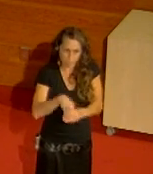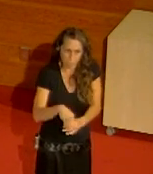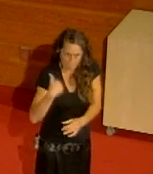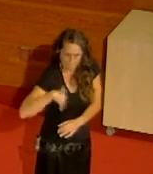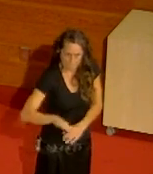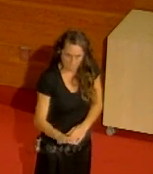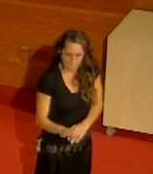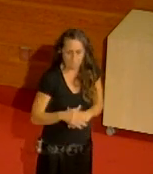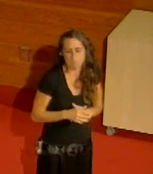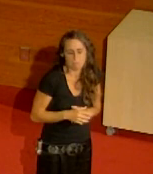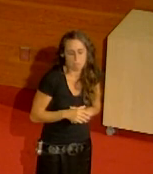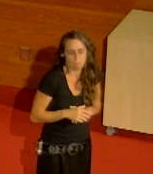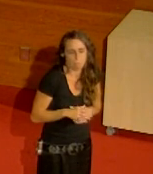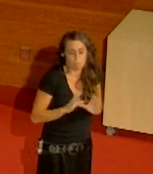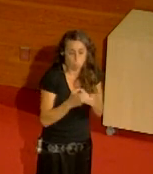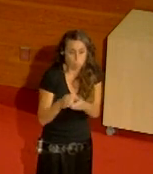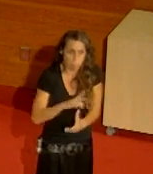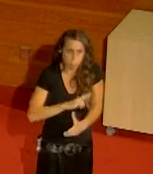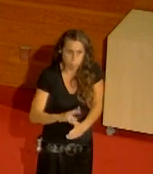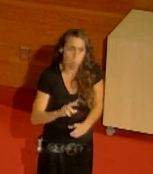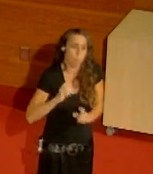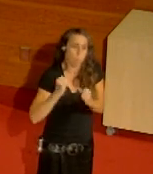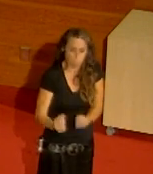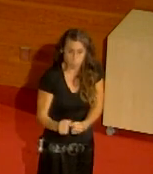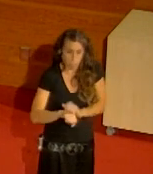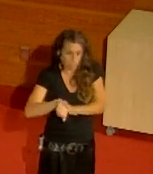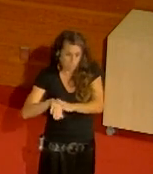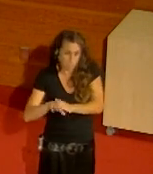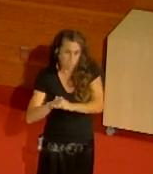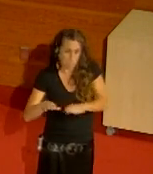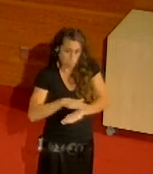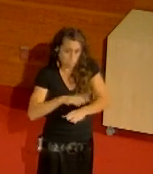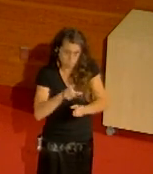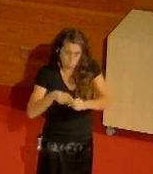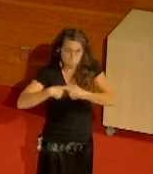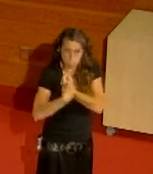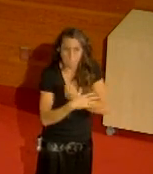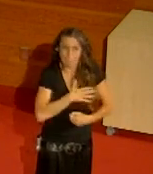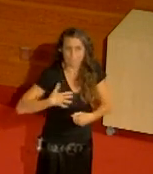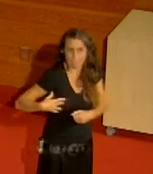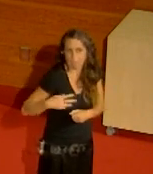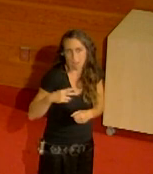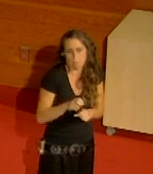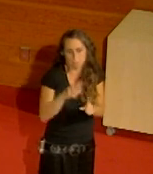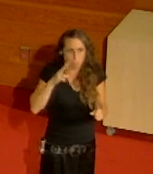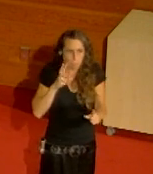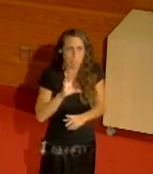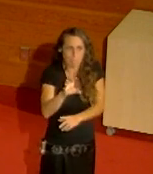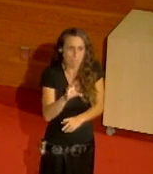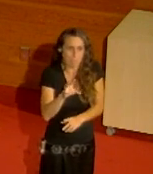que los partidos religiosos y ultraderechistas tienen en el gobierno quieran imponer una visión del país con el que no se